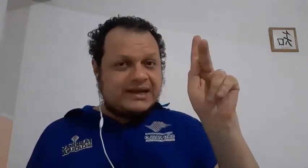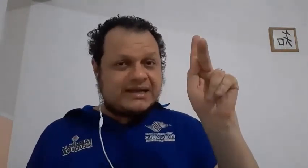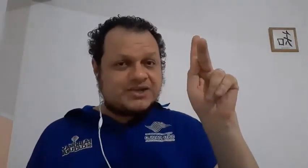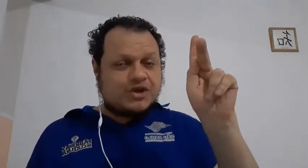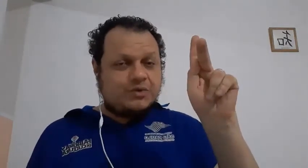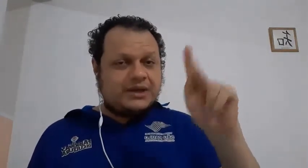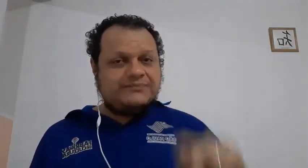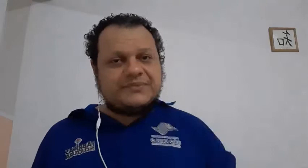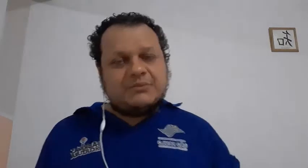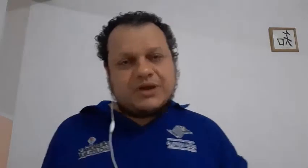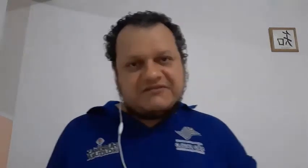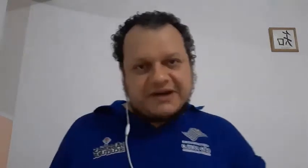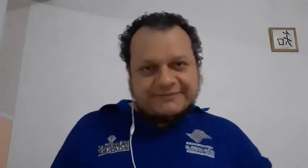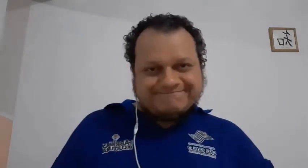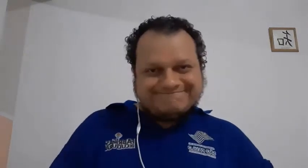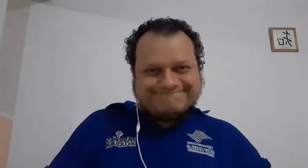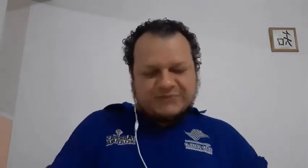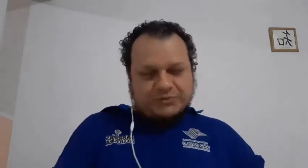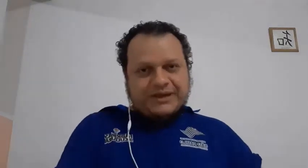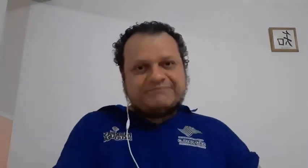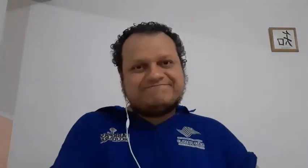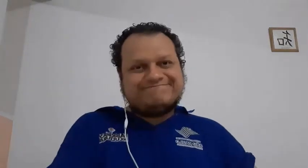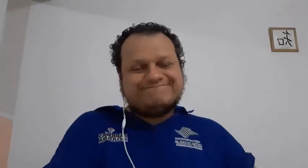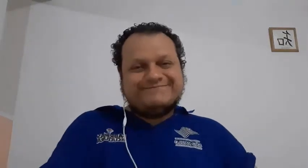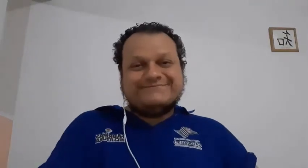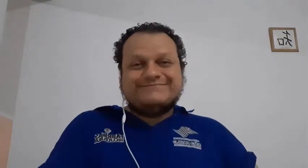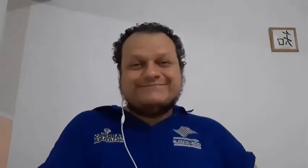de Kiwi, e por aí vai. Tudo bem?